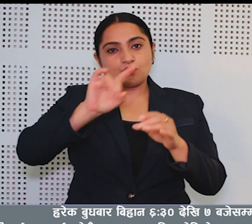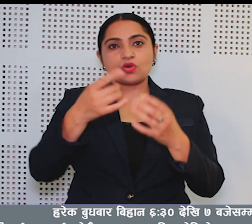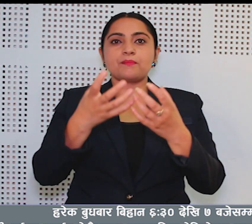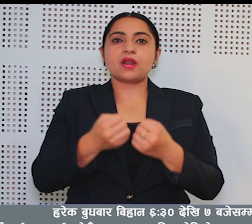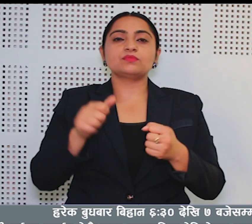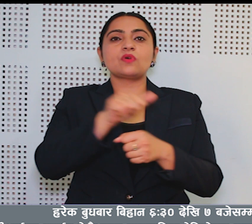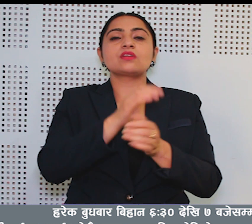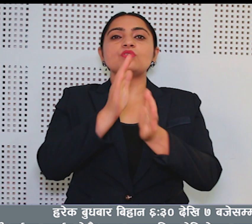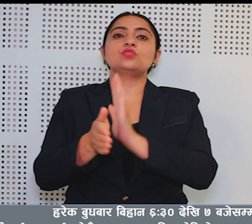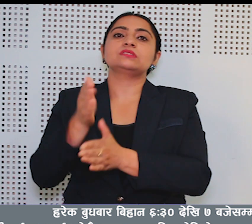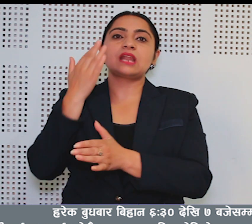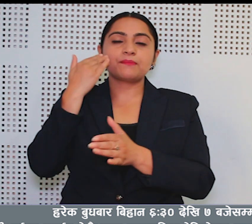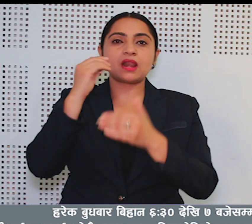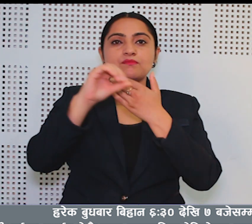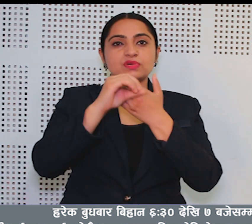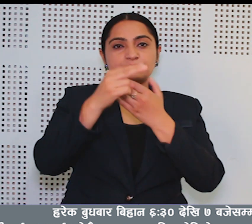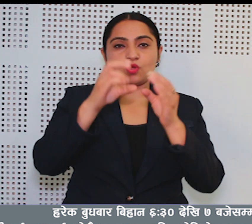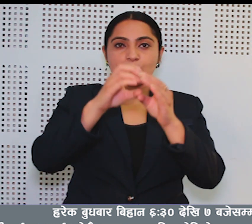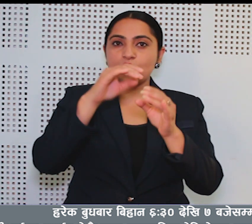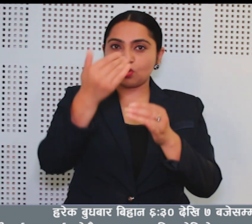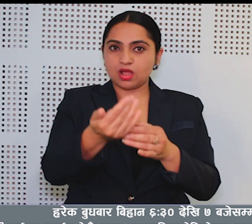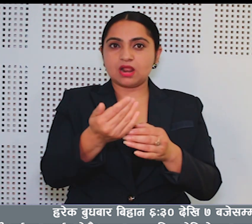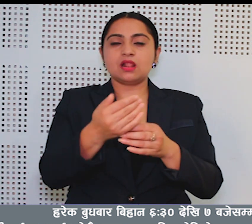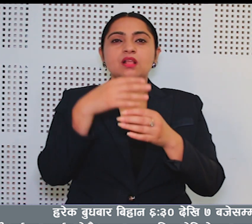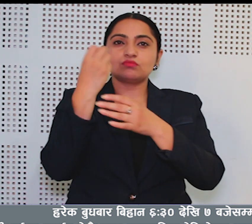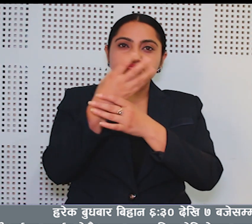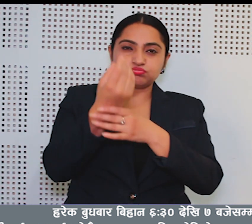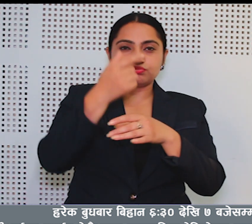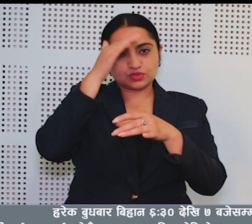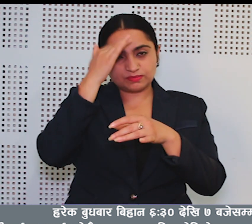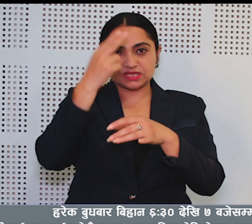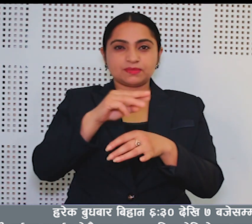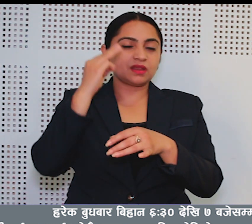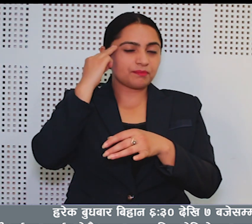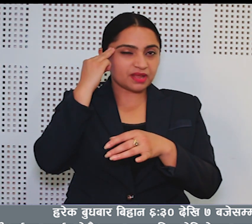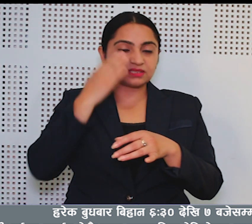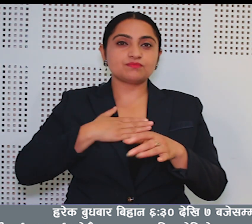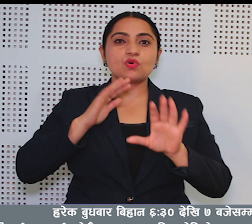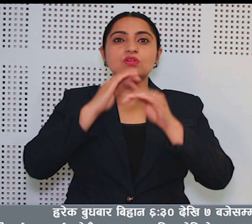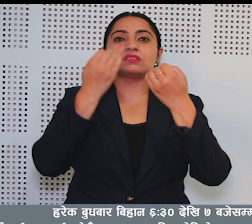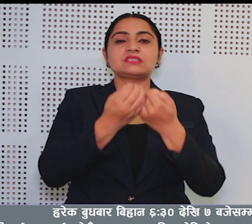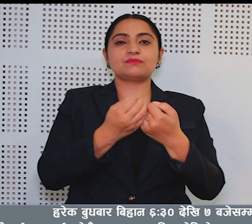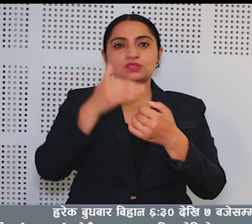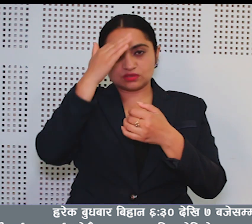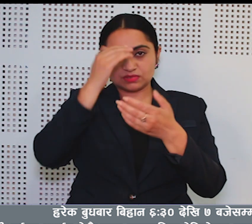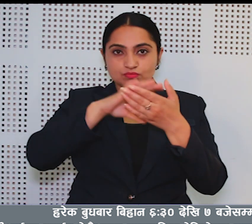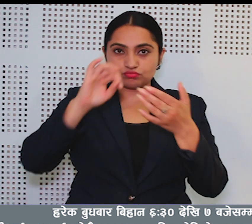योजना, महिला र सीमान्तकृत वर्गलाई विपदमा हुने मानसिक तथा मनोसामाजिक समस्याको समाधानका लागि के गर्न